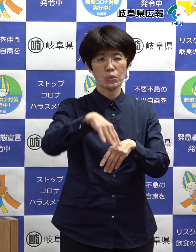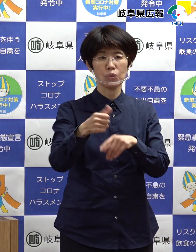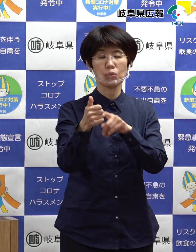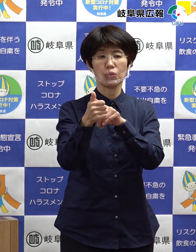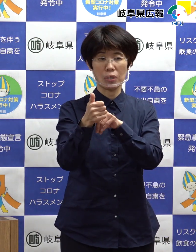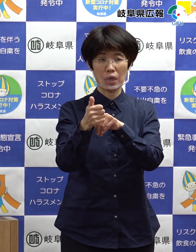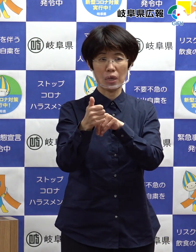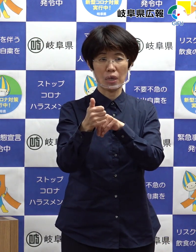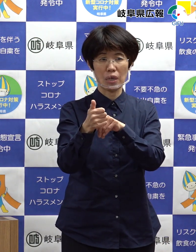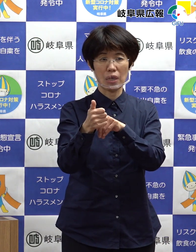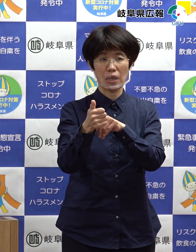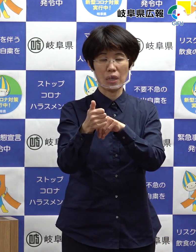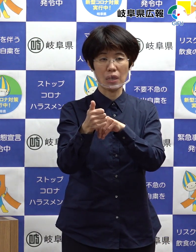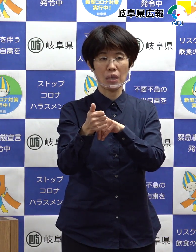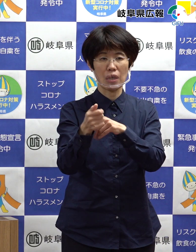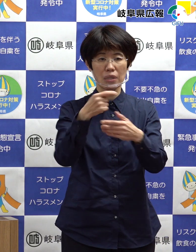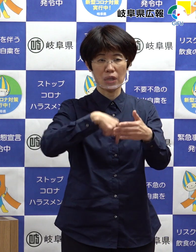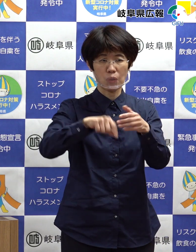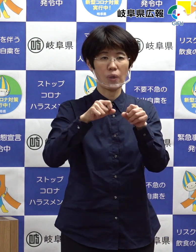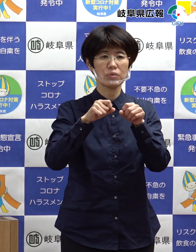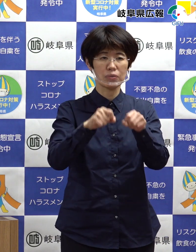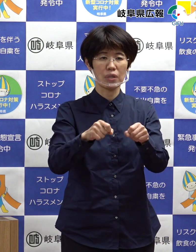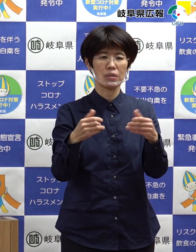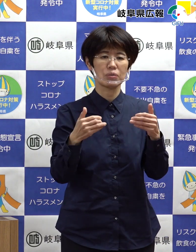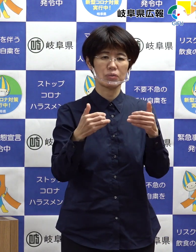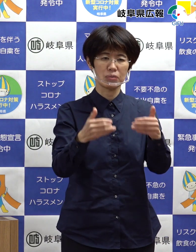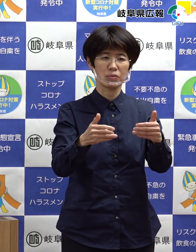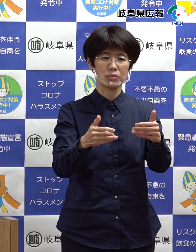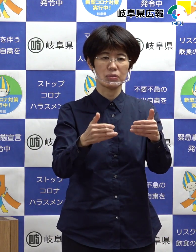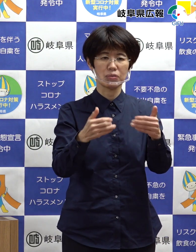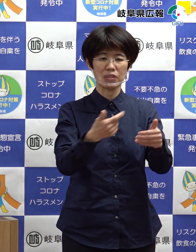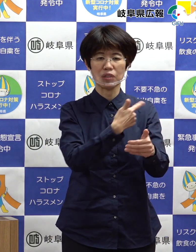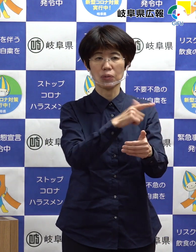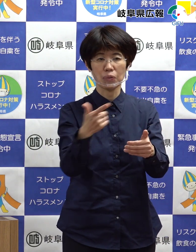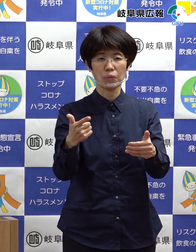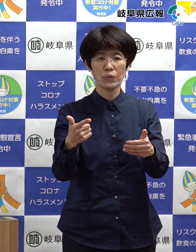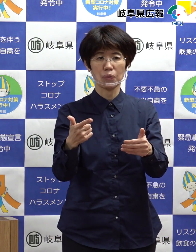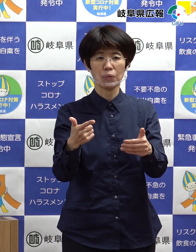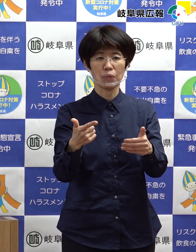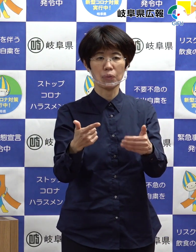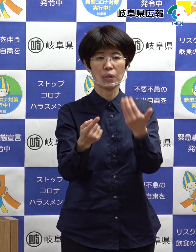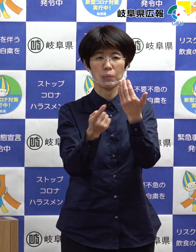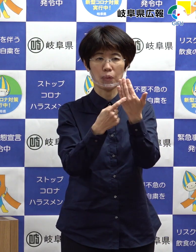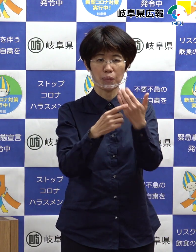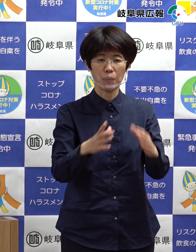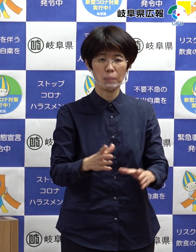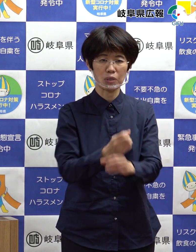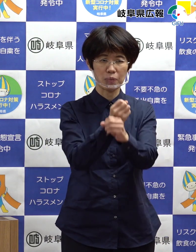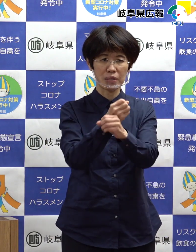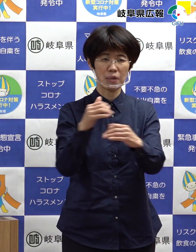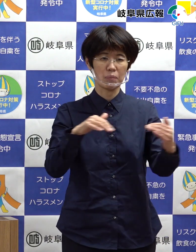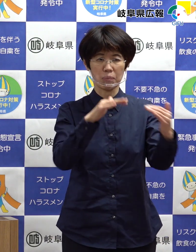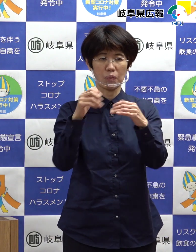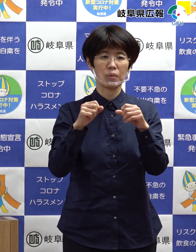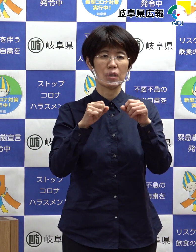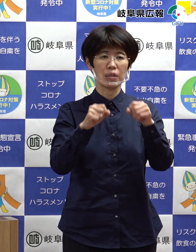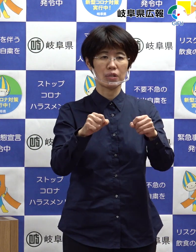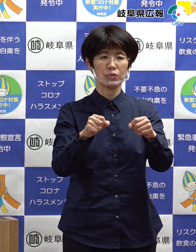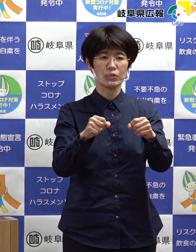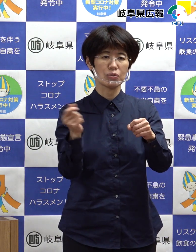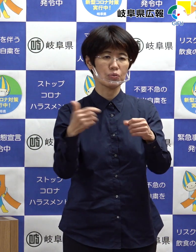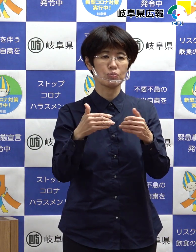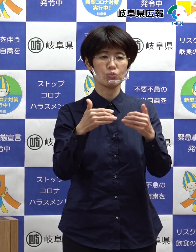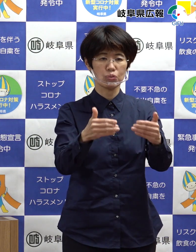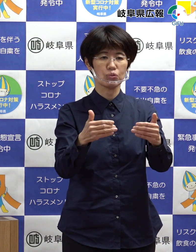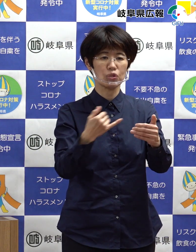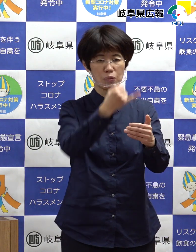ね、要の仕事をやっていただくんじゃないかと思いますけど、どんどんいろんな論点を煮詰めていくというか、議論していくというか、そんなことにな